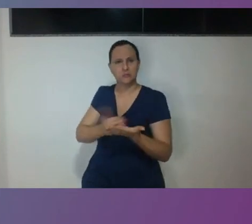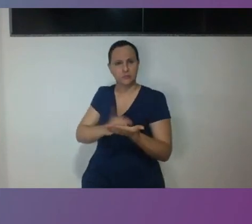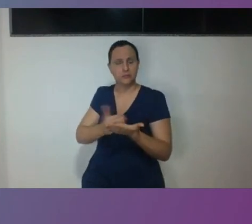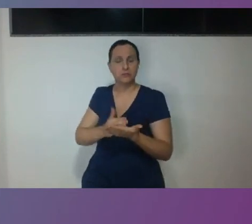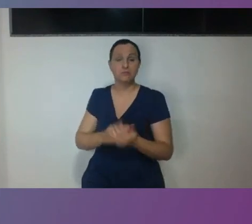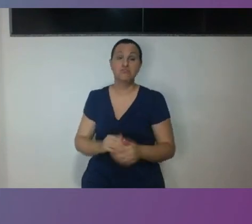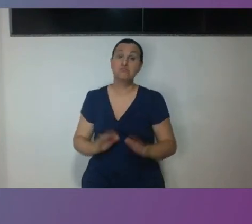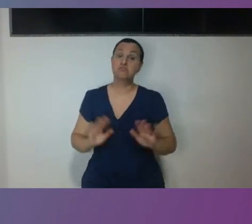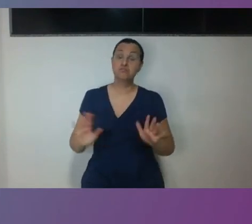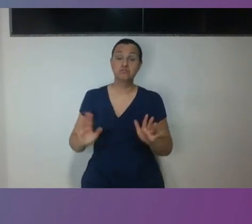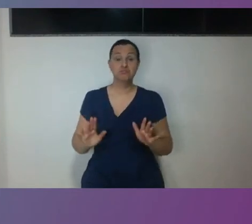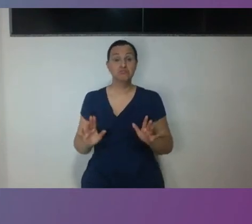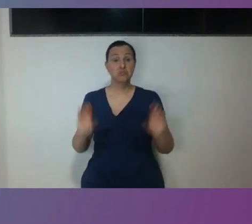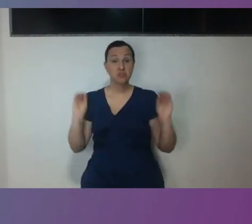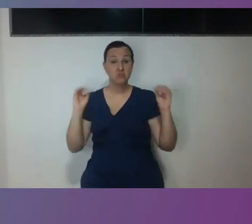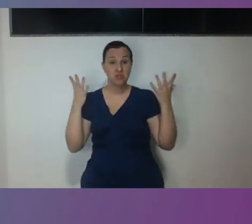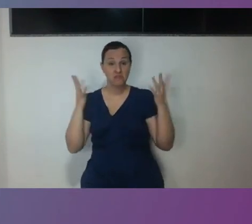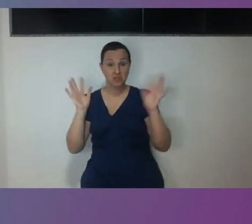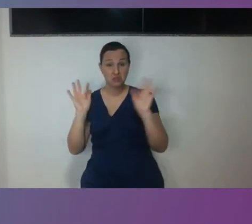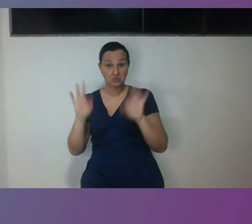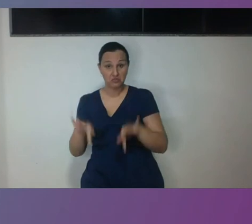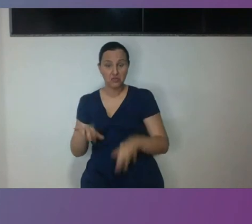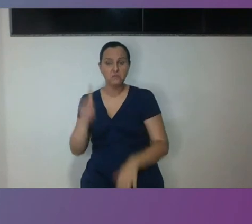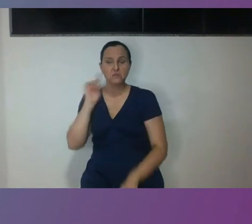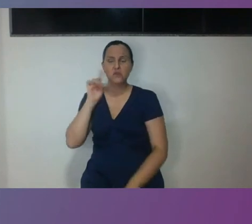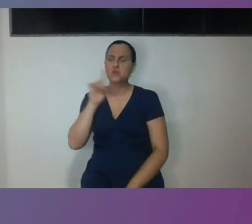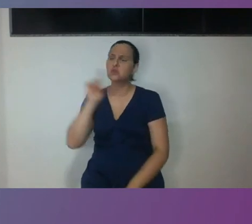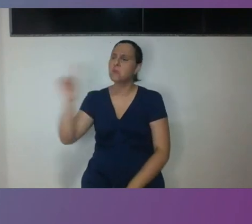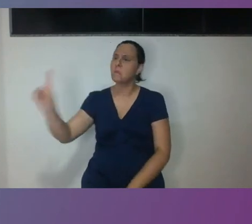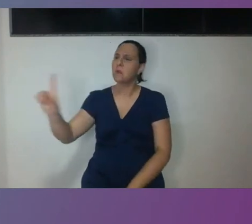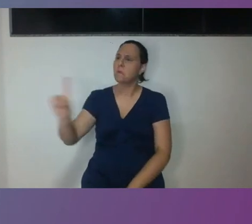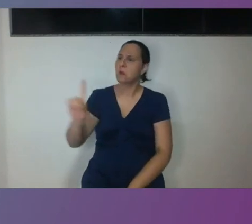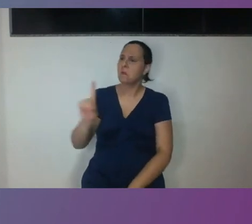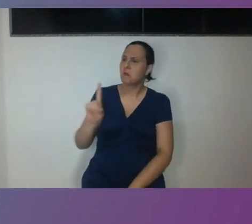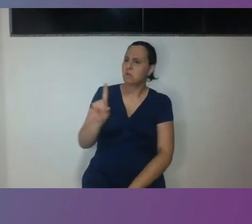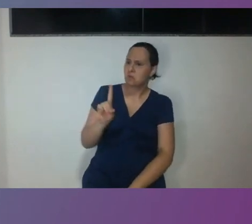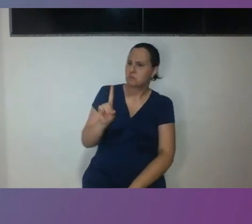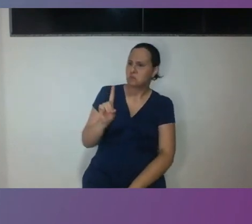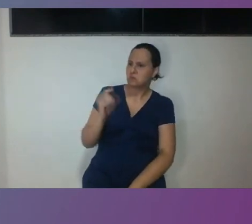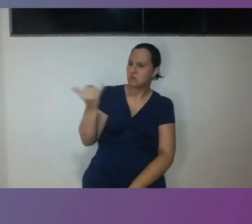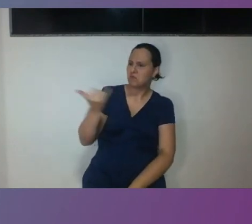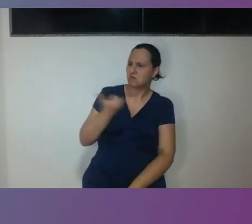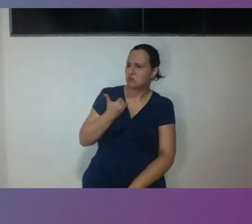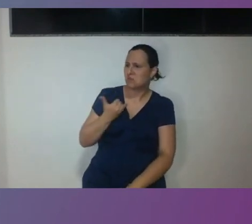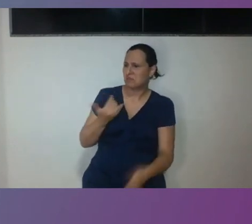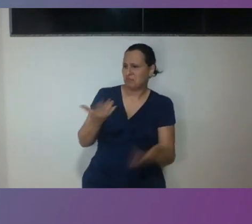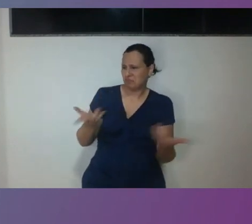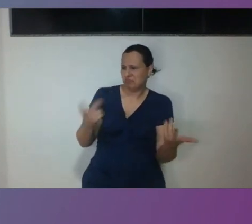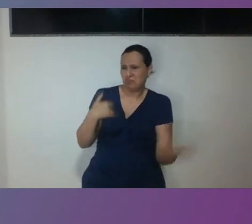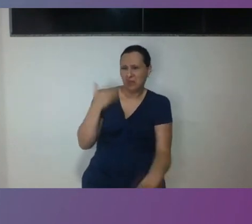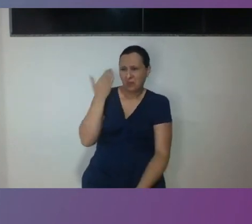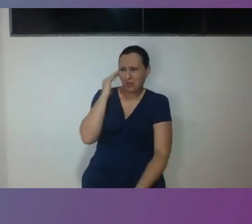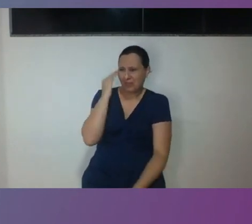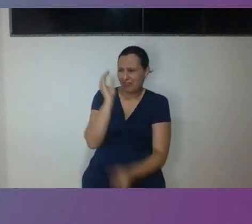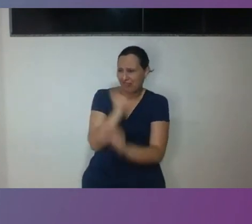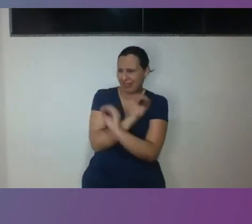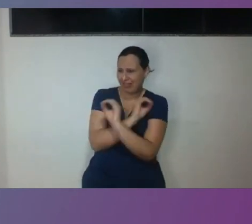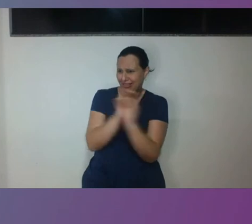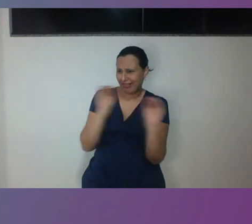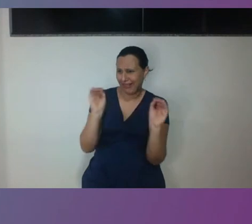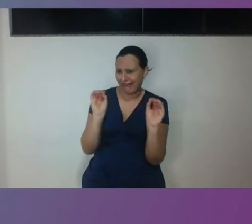Terminou o evento, o surdo veio me procurar, ele está assim, nossa, mas eu não entendi absolutamente nada. Aí